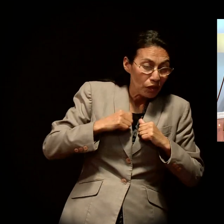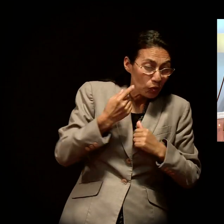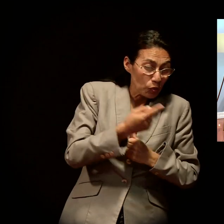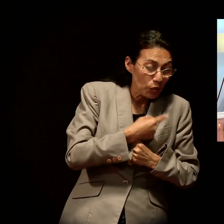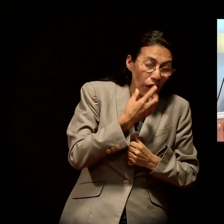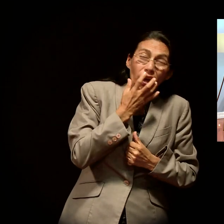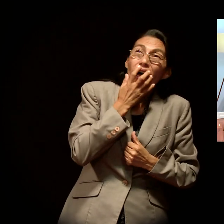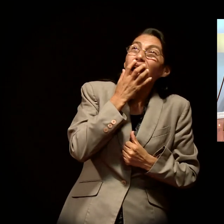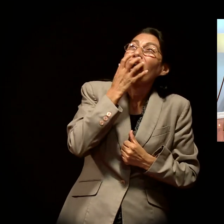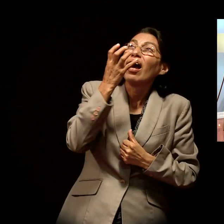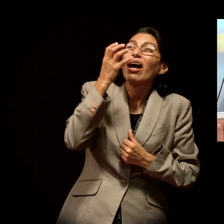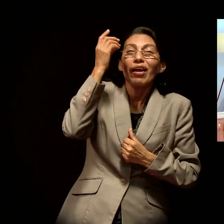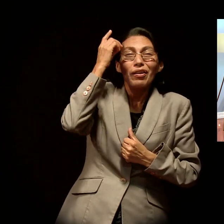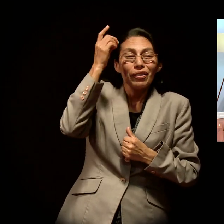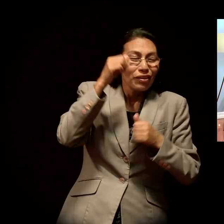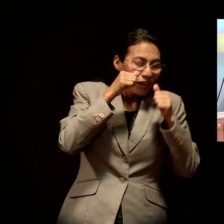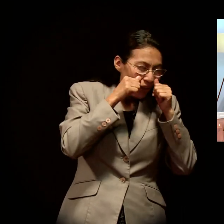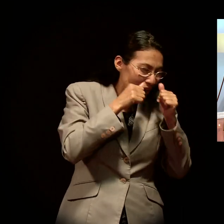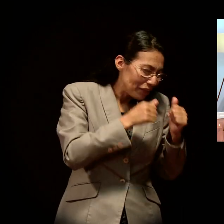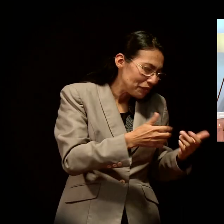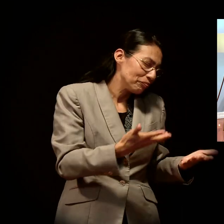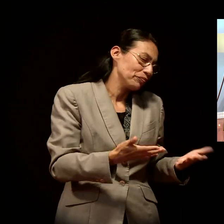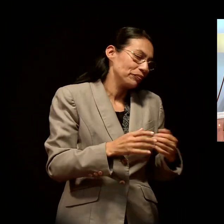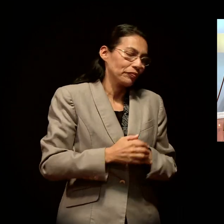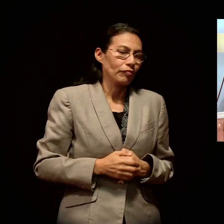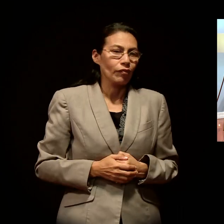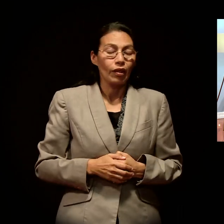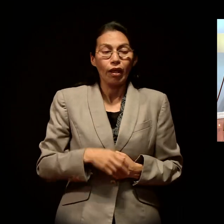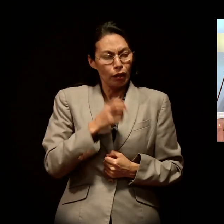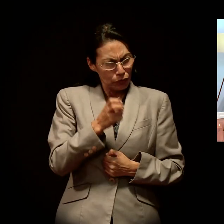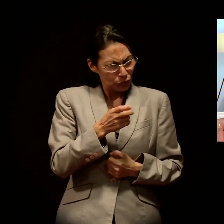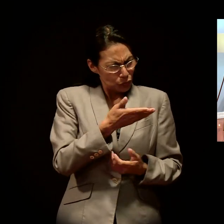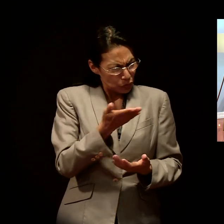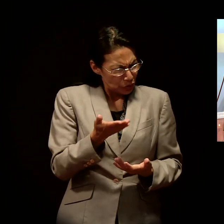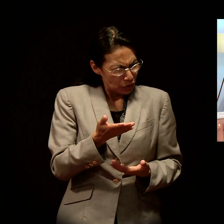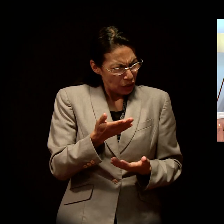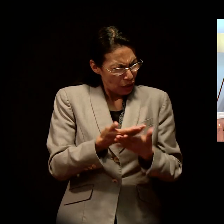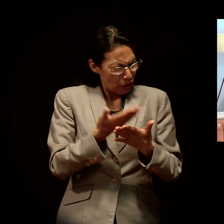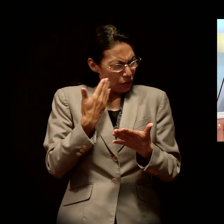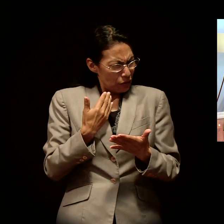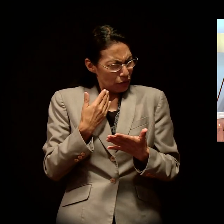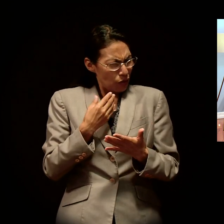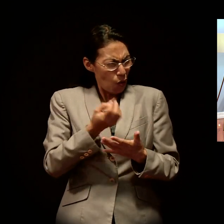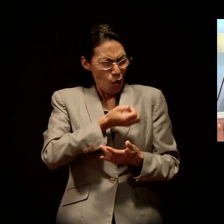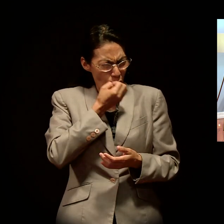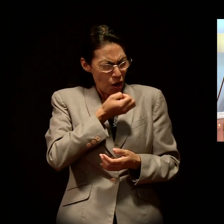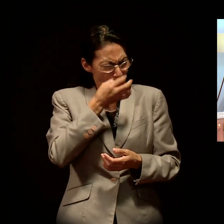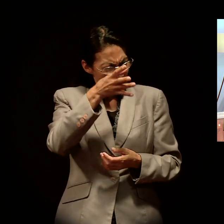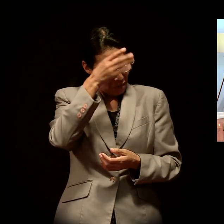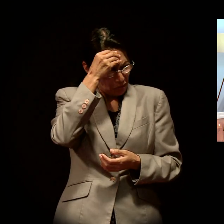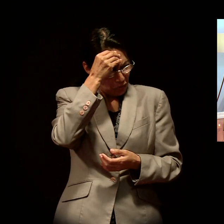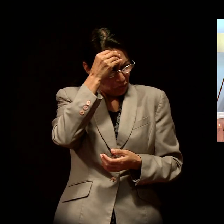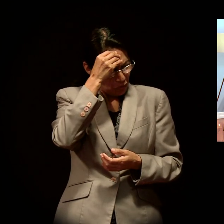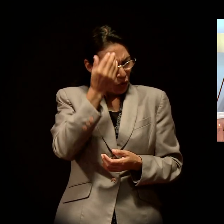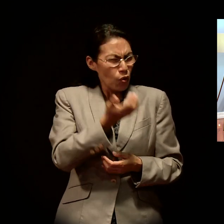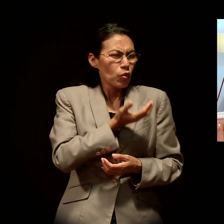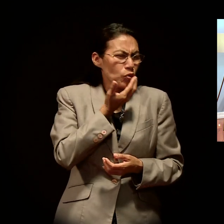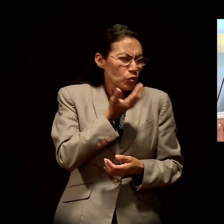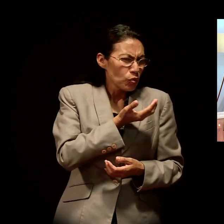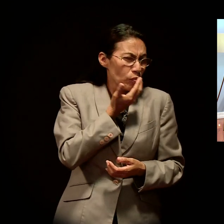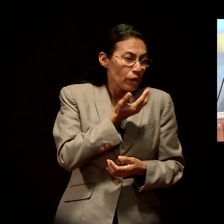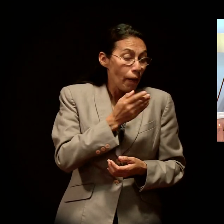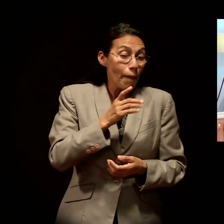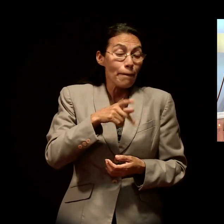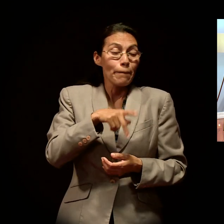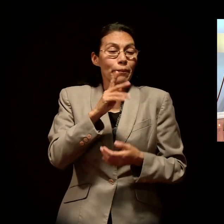cuando usted estaba pequeño y entonces usted había aprendido a orar por rutina quizás pero ahora usted